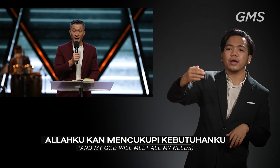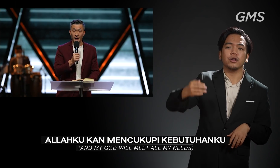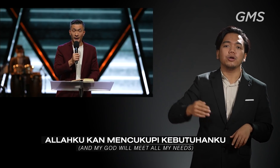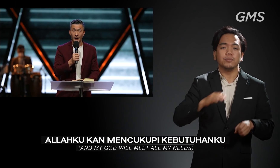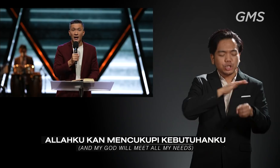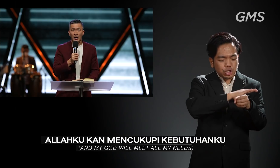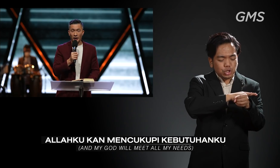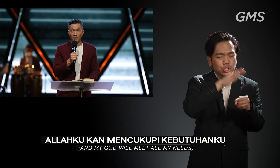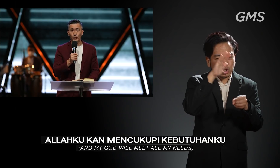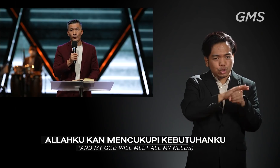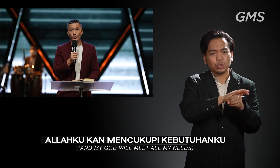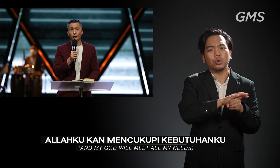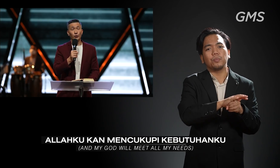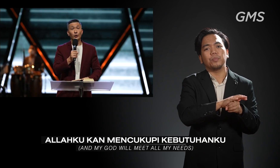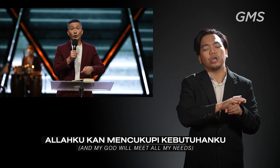mencukupi